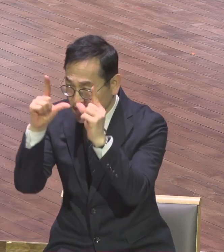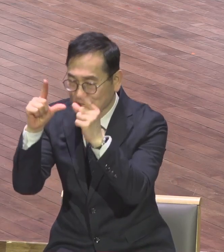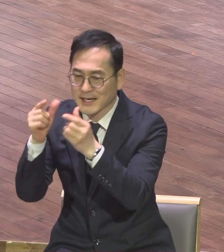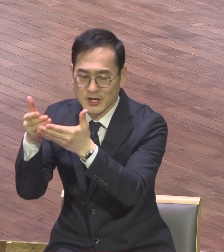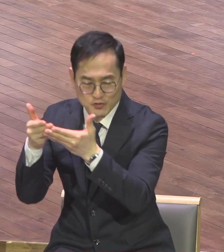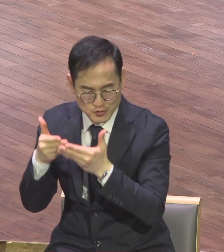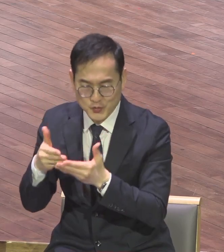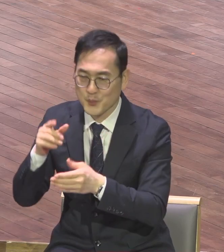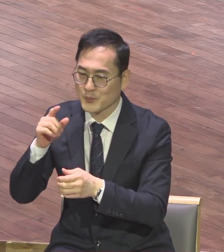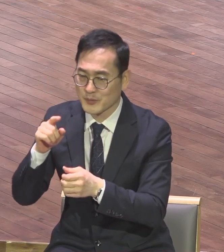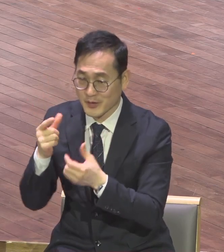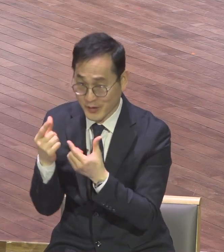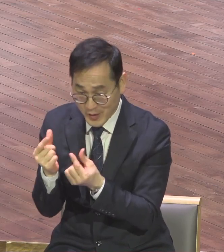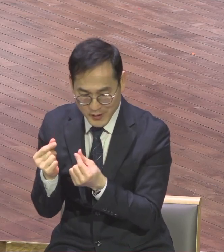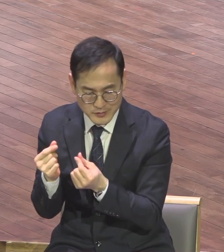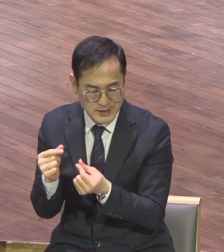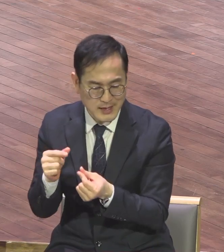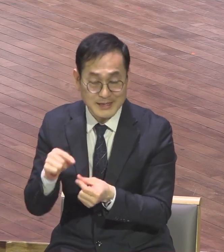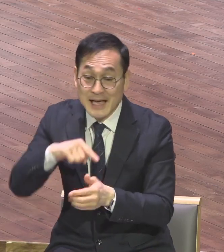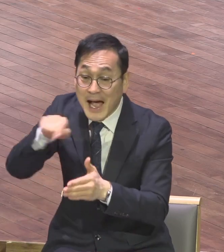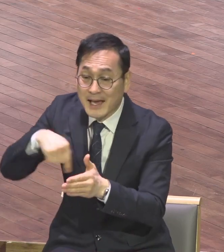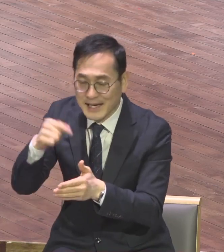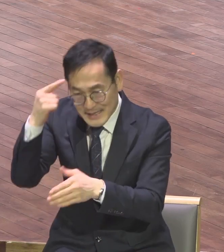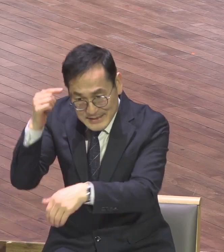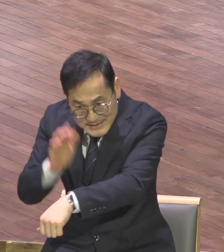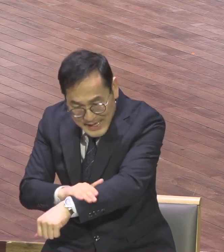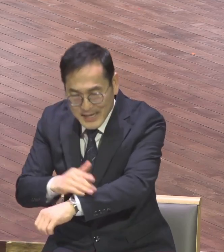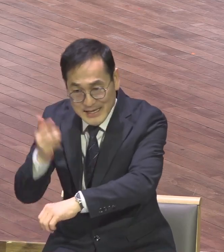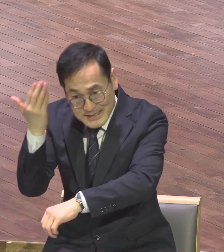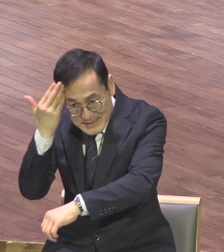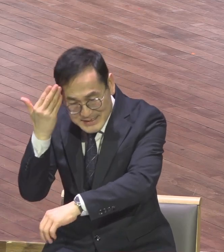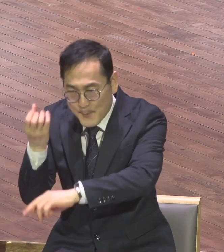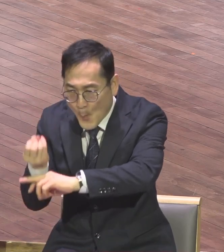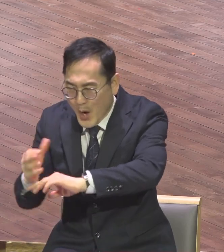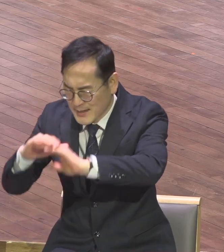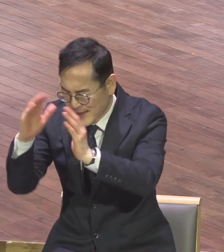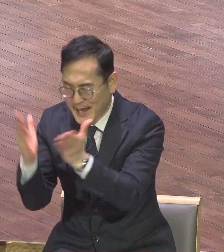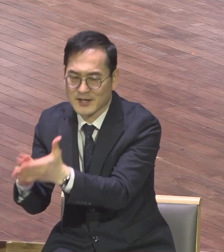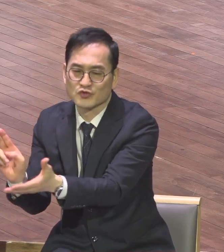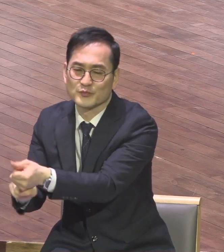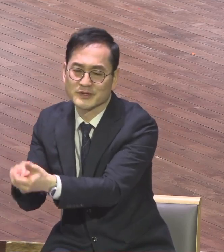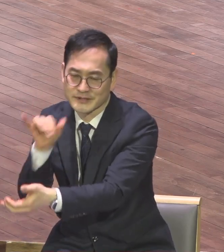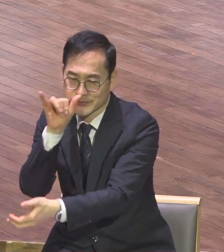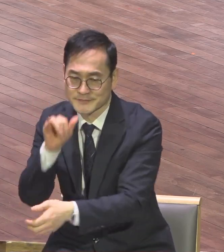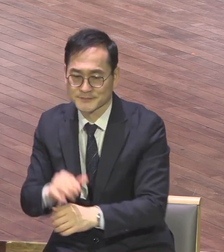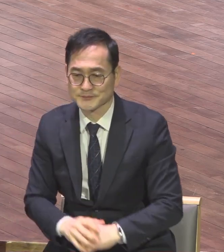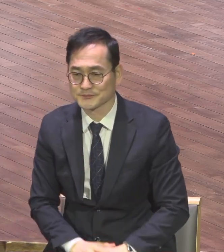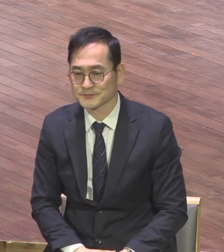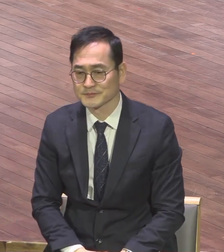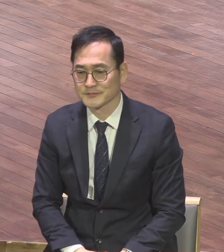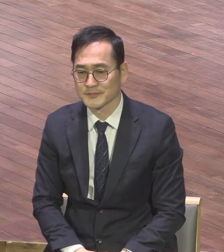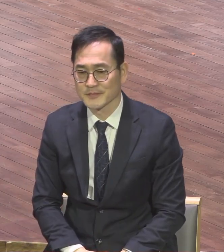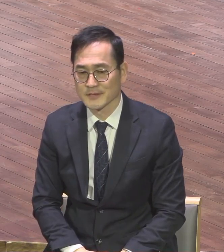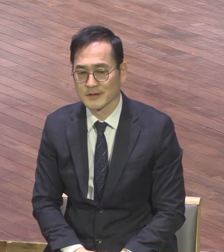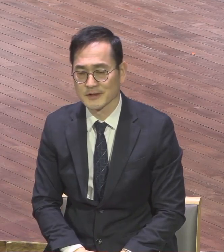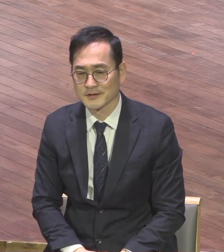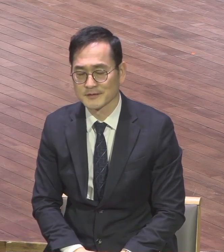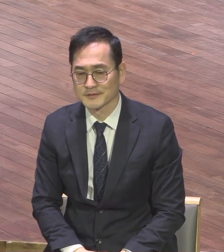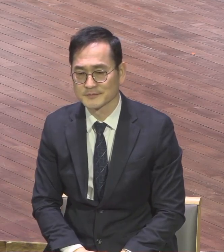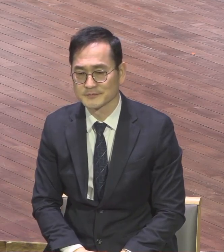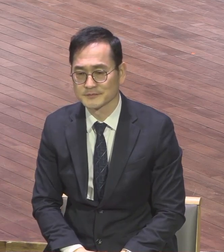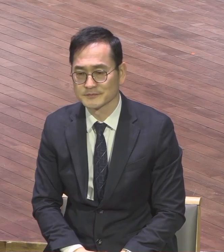지혜와 지식의 모든 부하가 감추어져 있느니라. 성경이 말하는 예수 그리스도, 바울이 체험한 예수